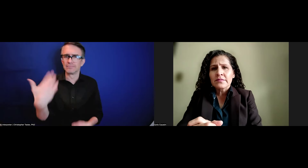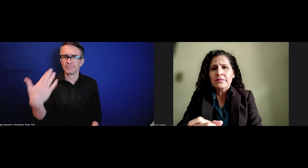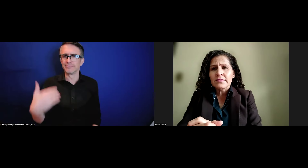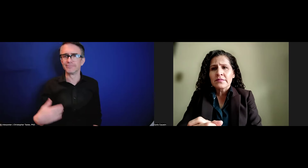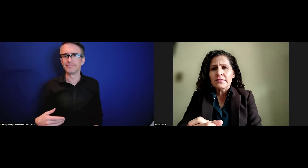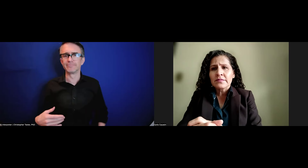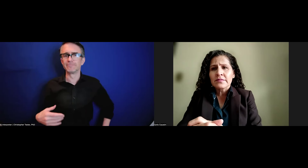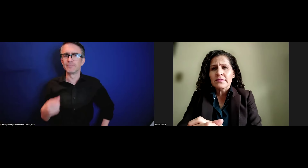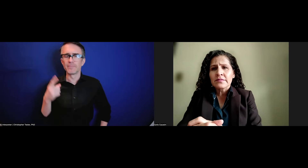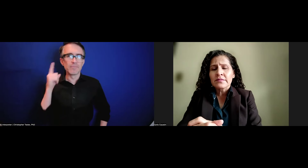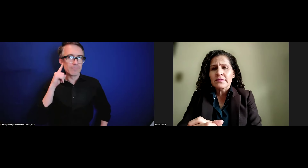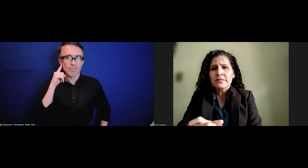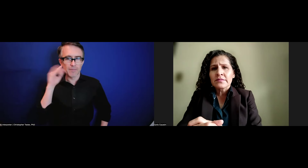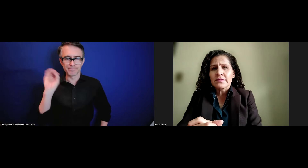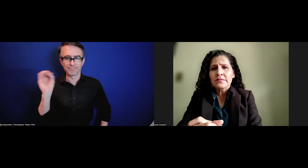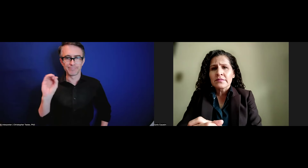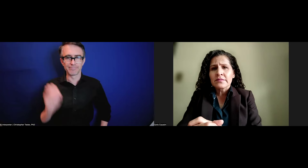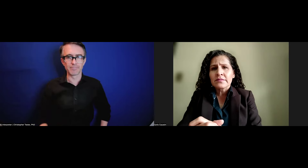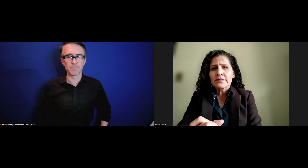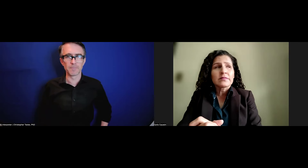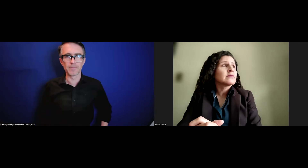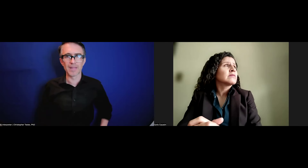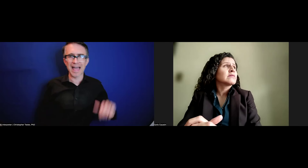Buenos No, días. Okay, wait.